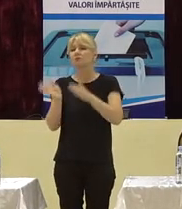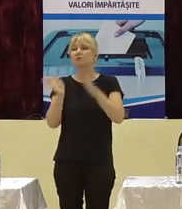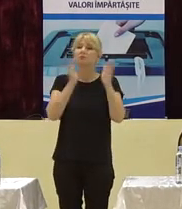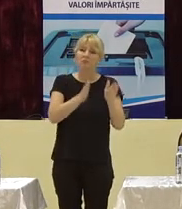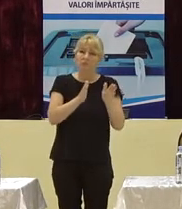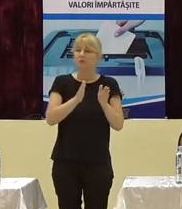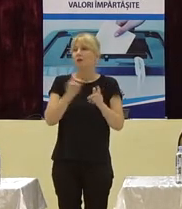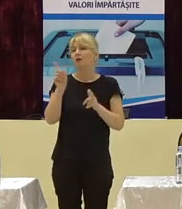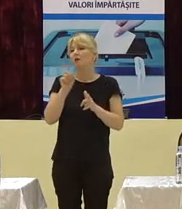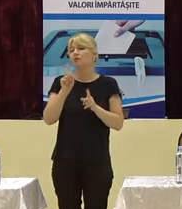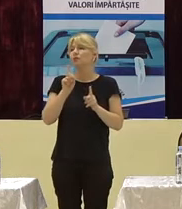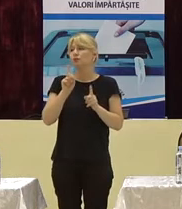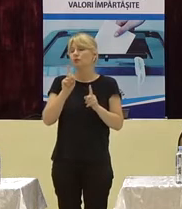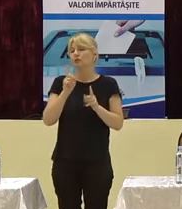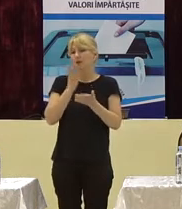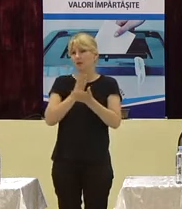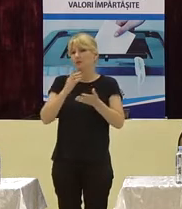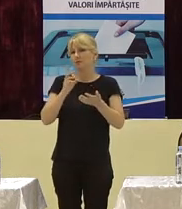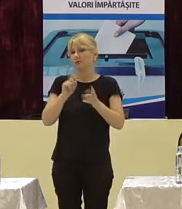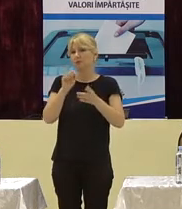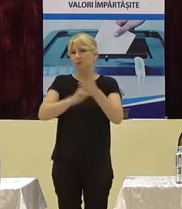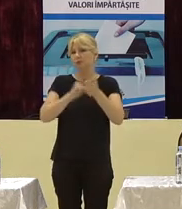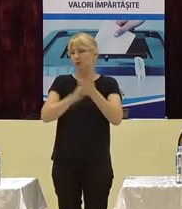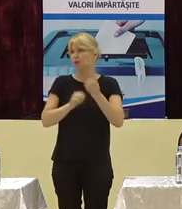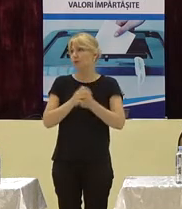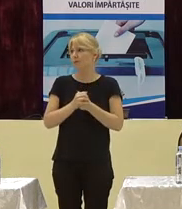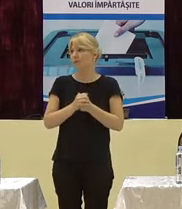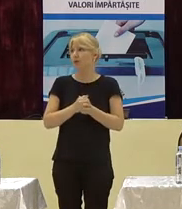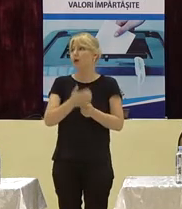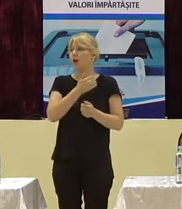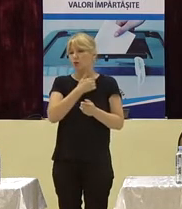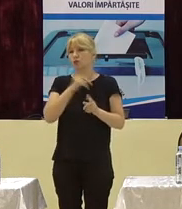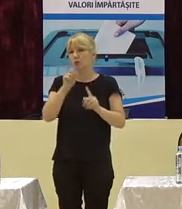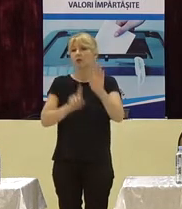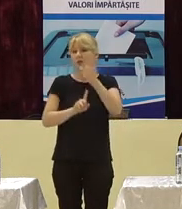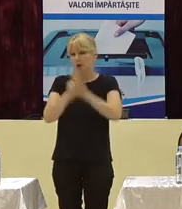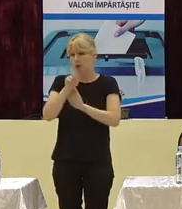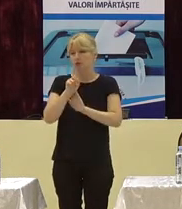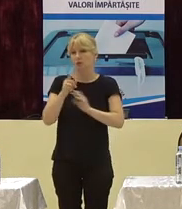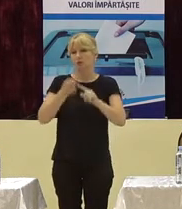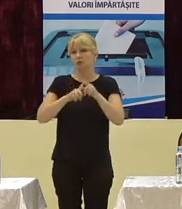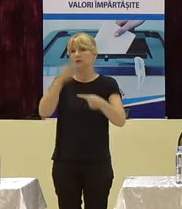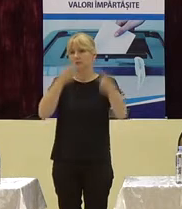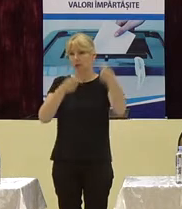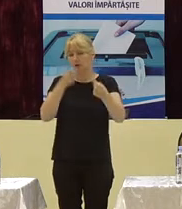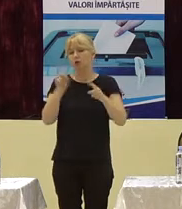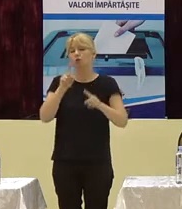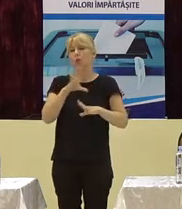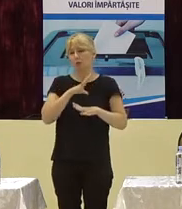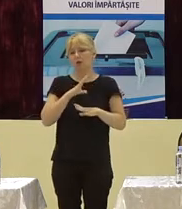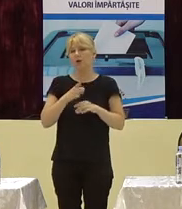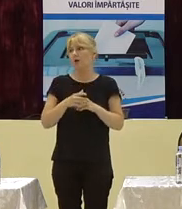care au făcut-o anterior. Ok, acestea fiind spuse, să ne dorim într-un ceas bun și să avem parte de o